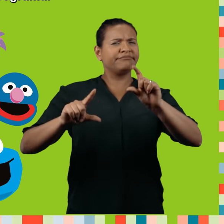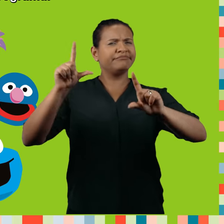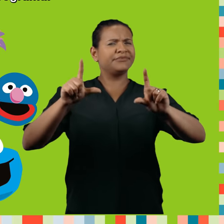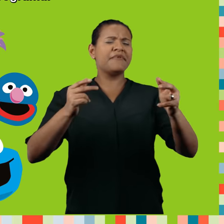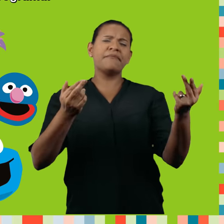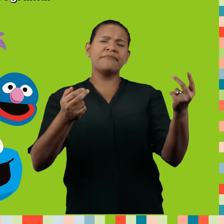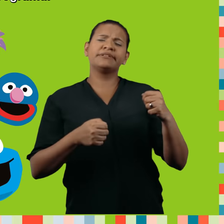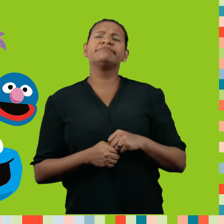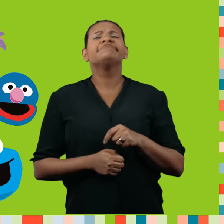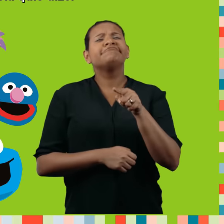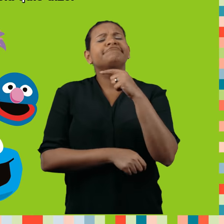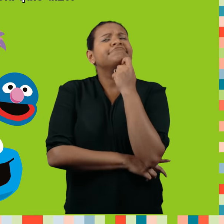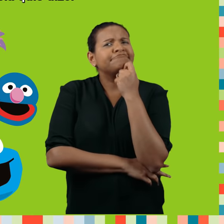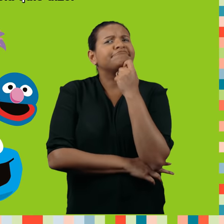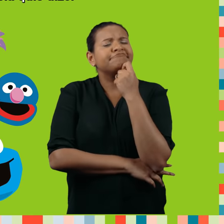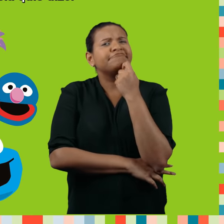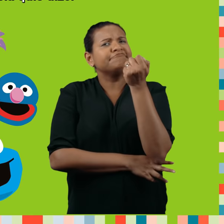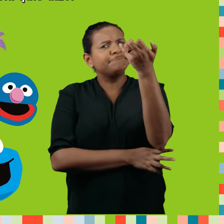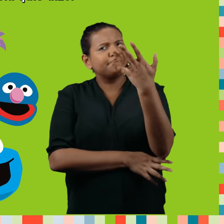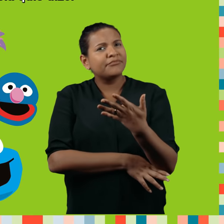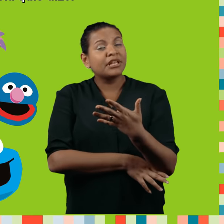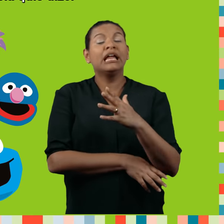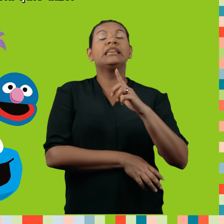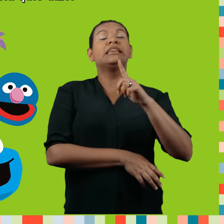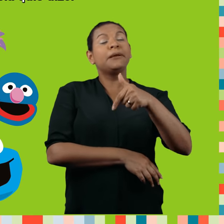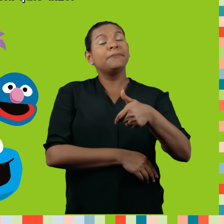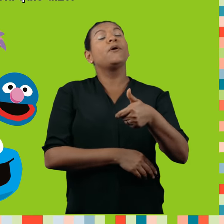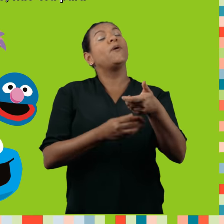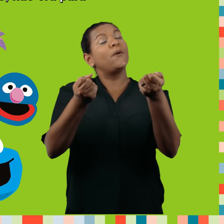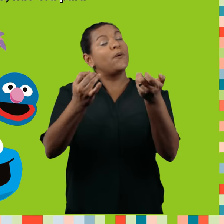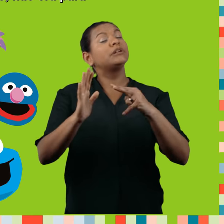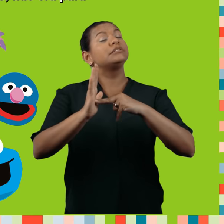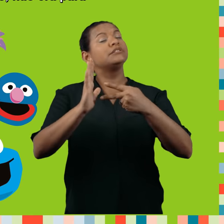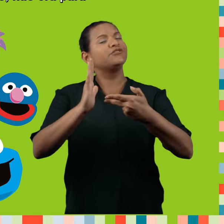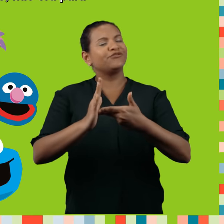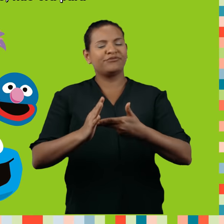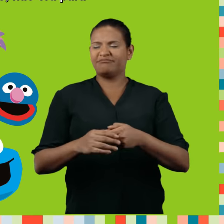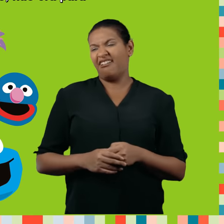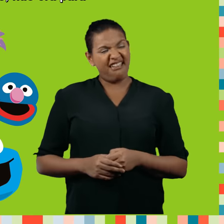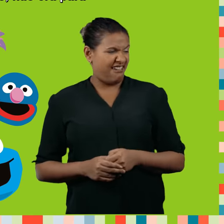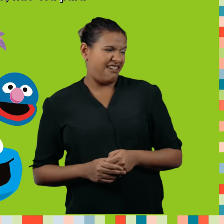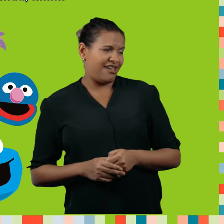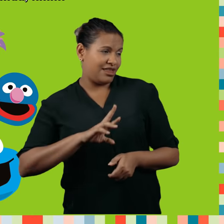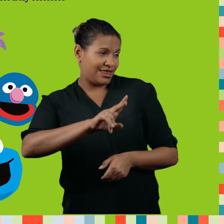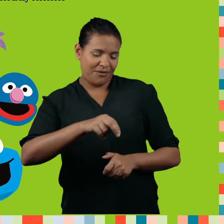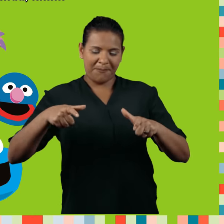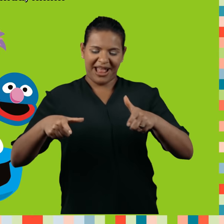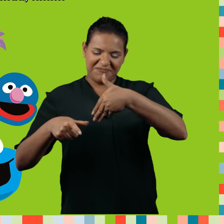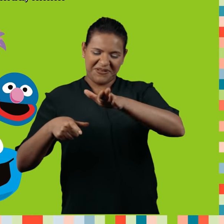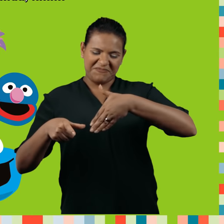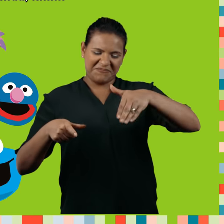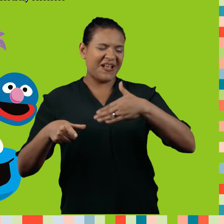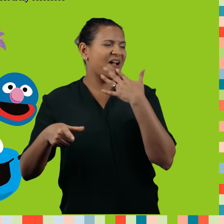vendo o mesmo programa. E aí depois a moça explicou o que ela quis dizer com os pratos coloridos. Não era para colorir o prato